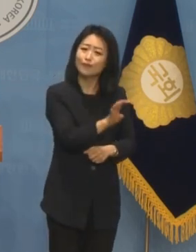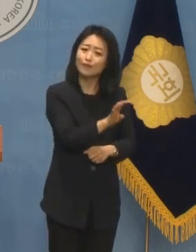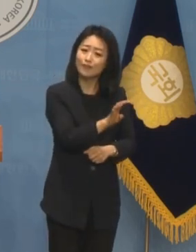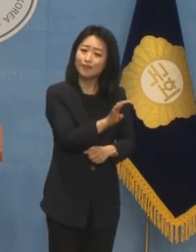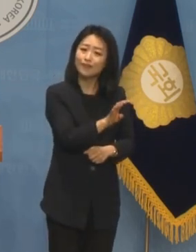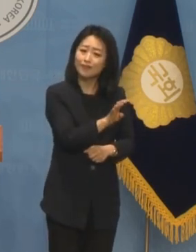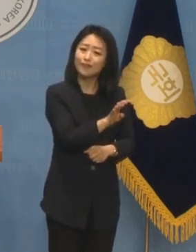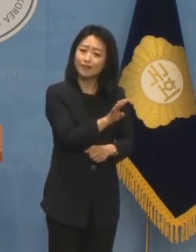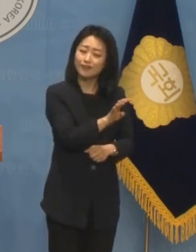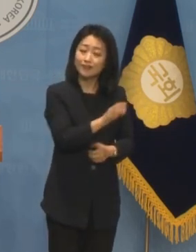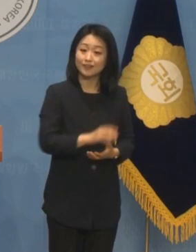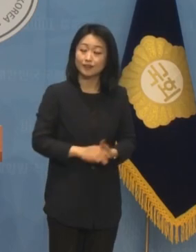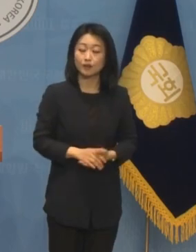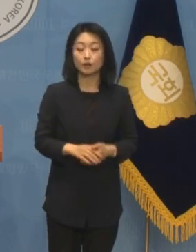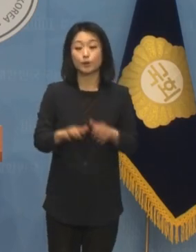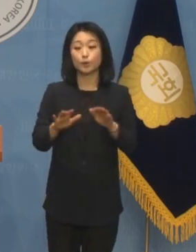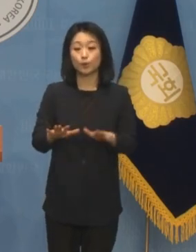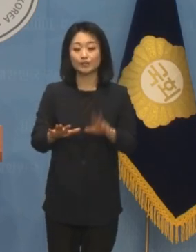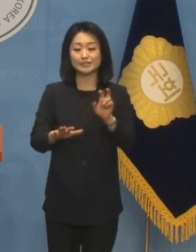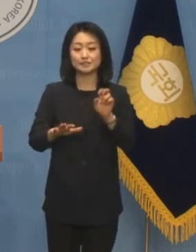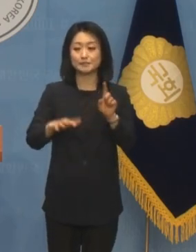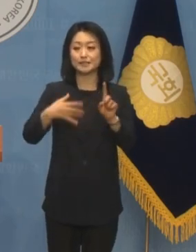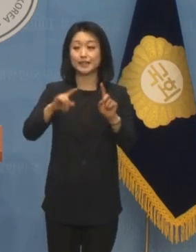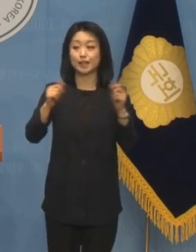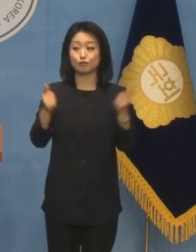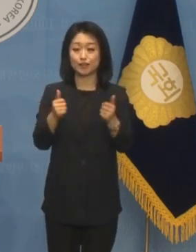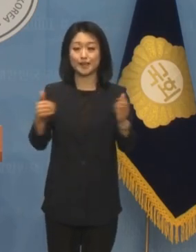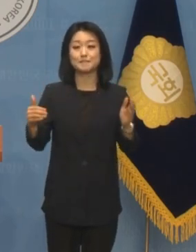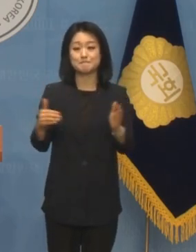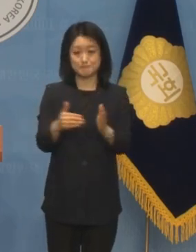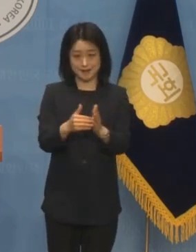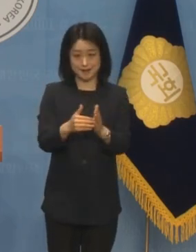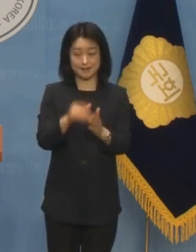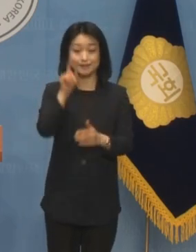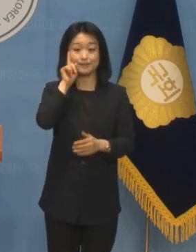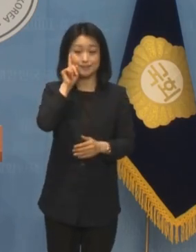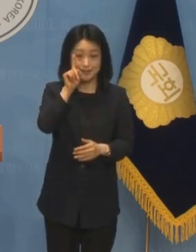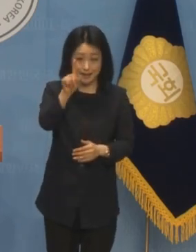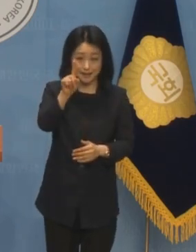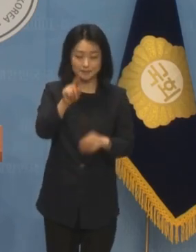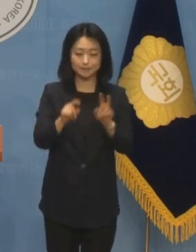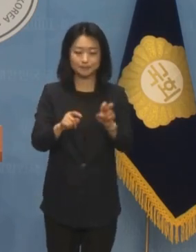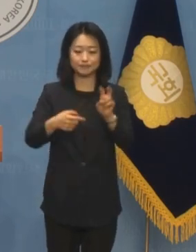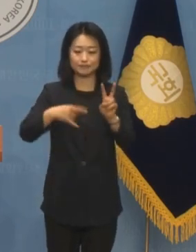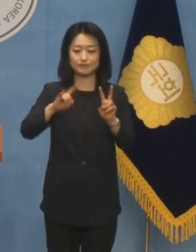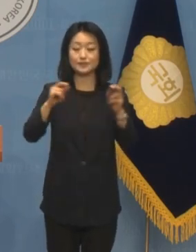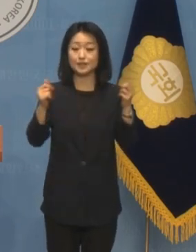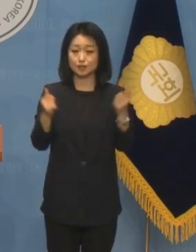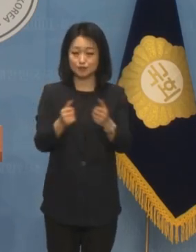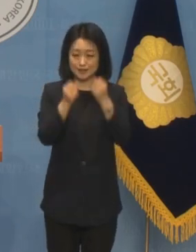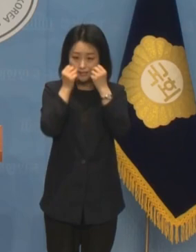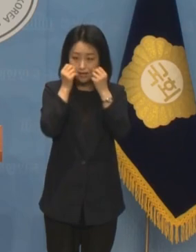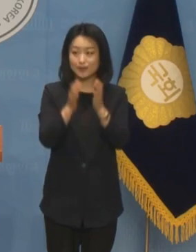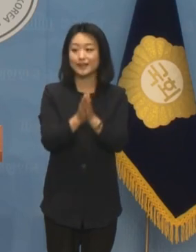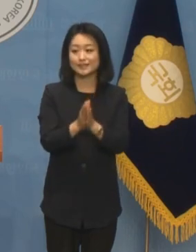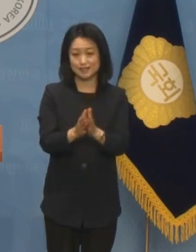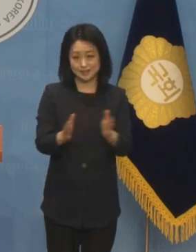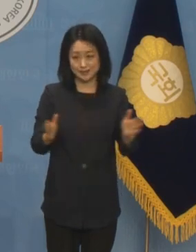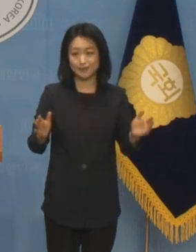꼴입니다. 오늘로 21대 국회가 종료되고 내일부터 22대 국회가 새롭게